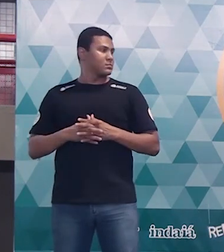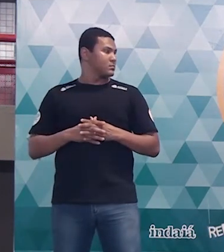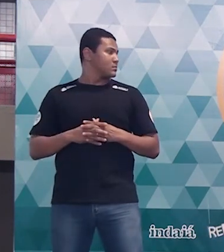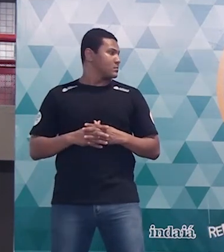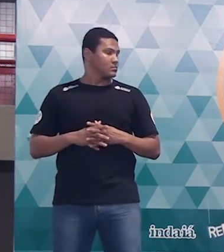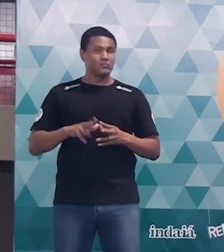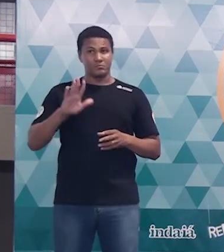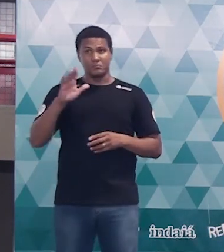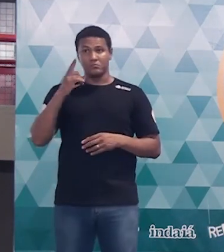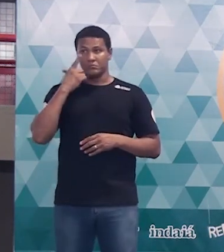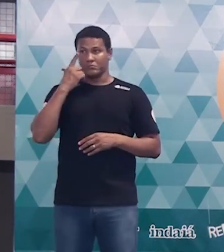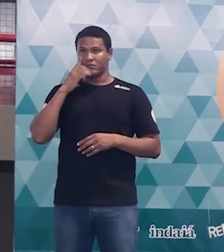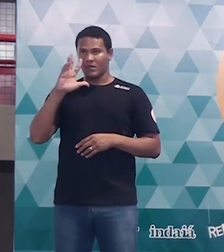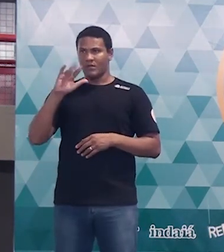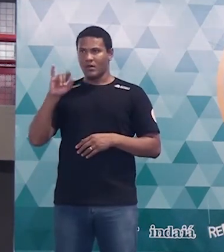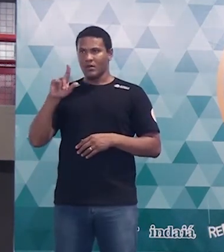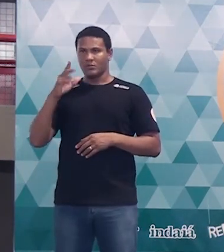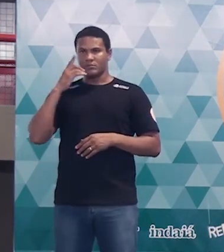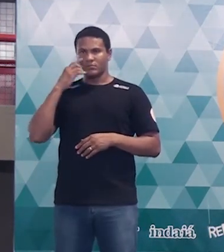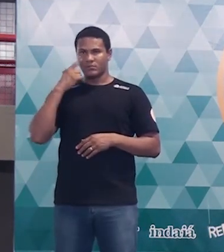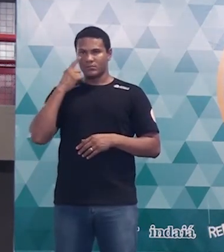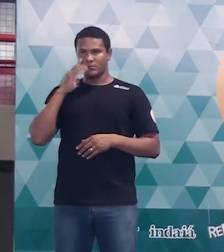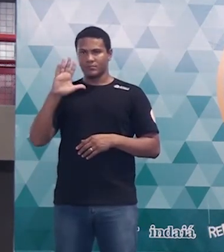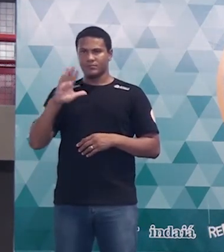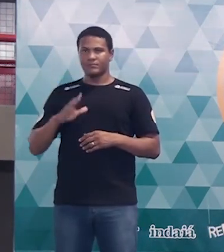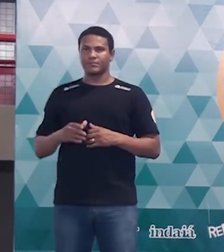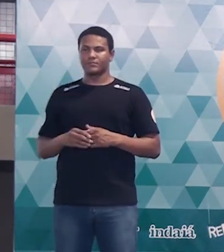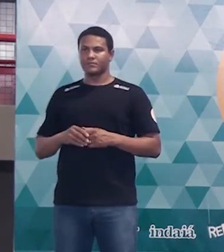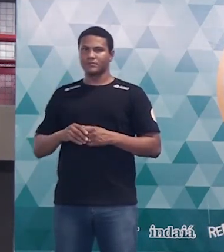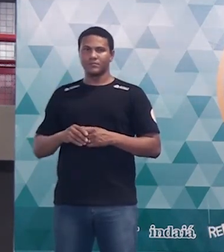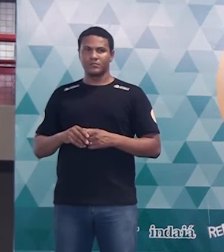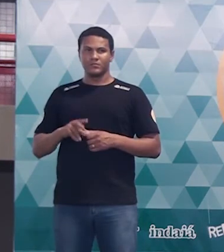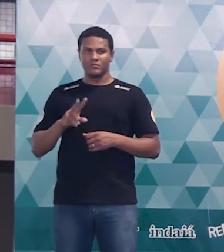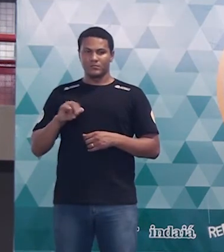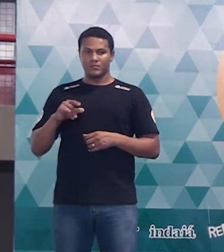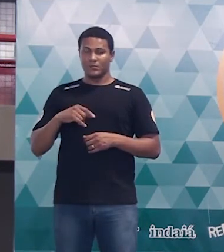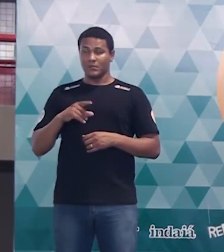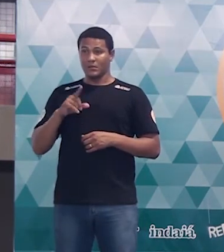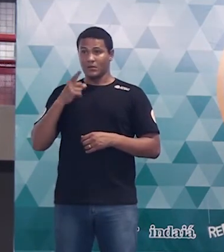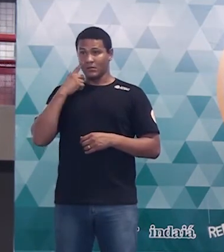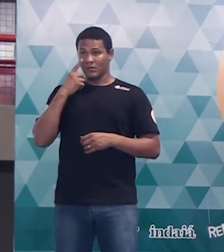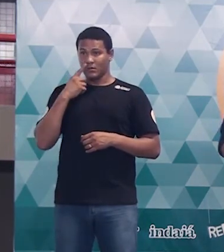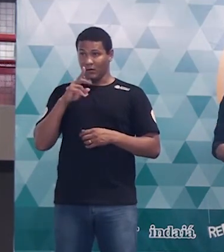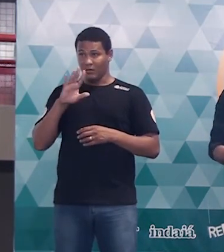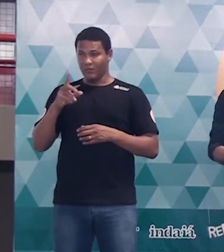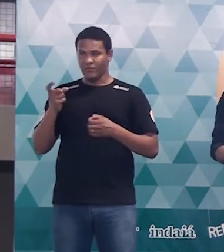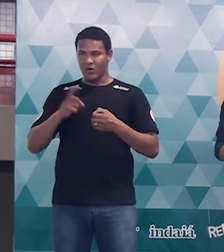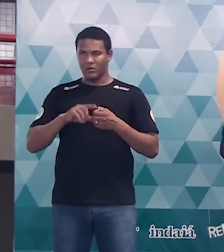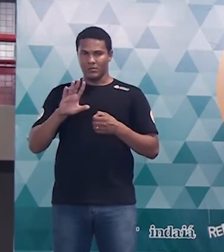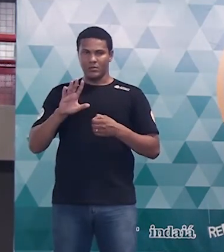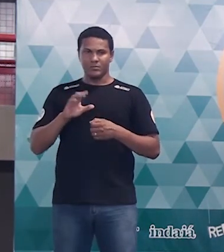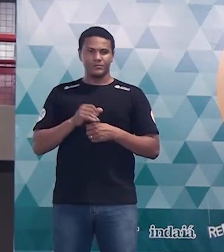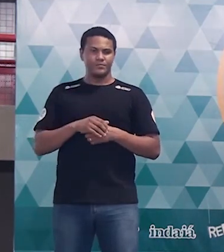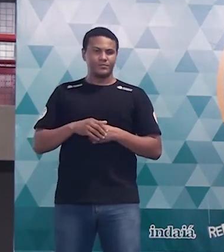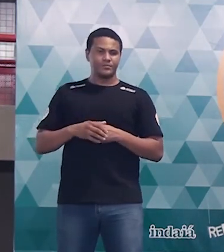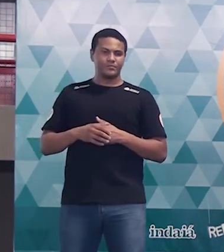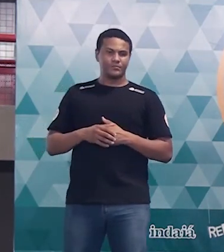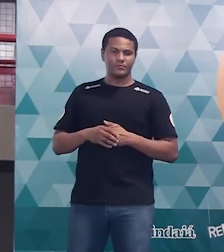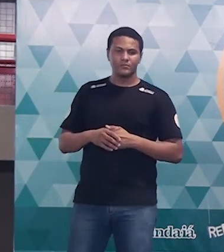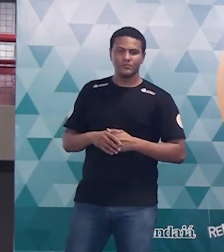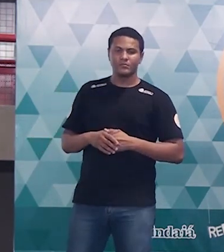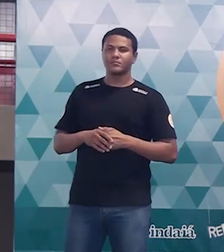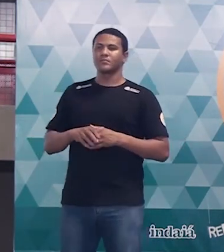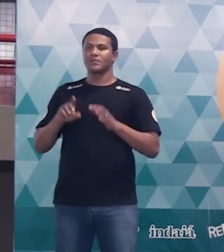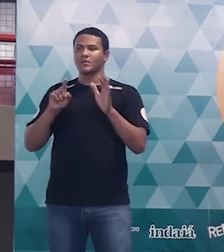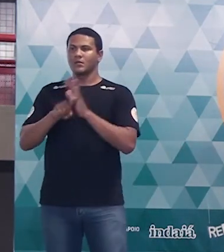Já vejo essa questão aqui, já vejo isso com vocês, viu? Tá? Para não ter que quebrar, já a gente vai para a questão 1, tá bom? Bom,